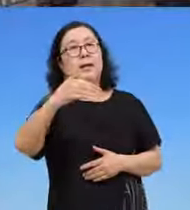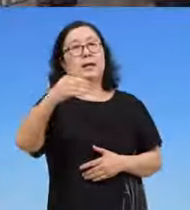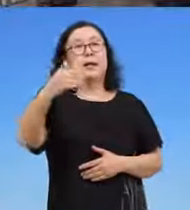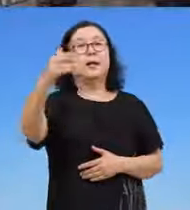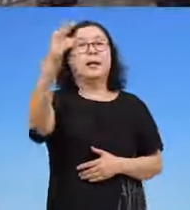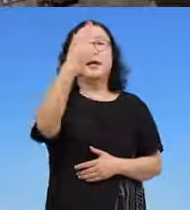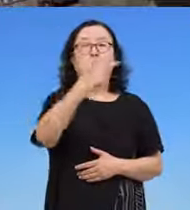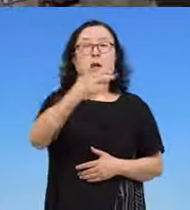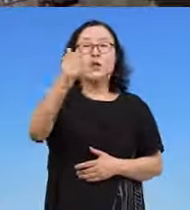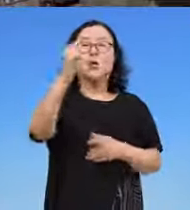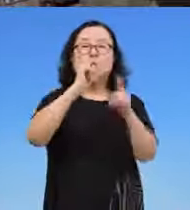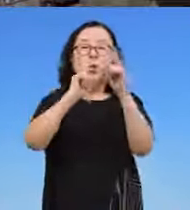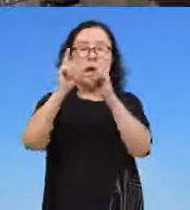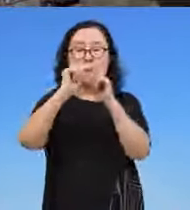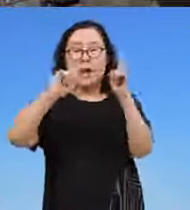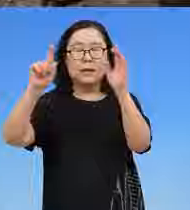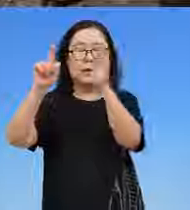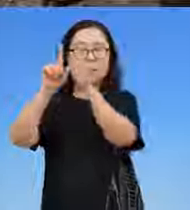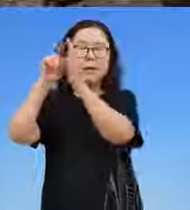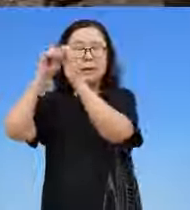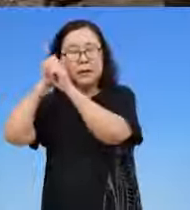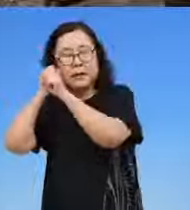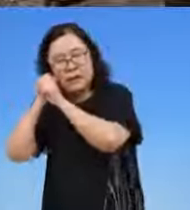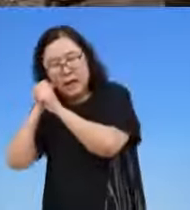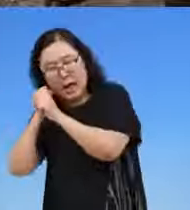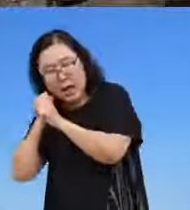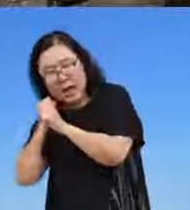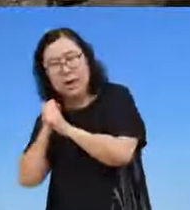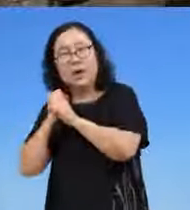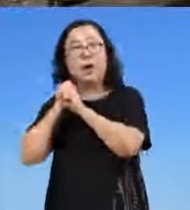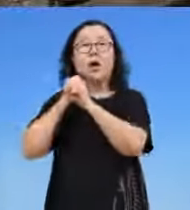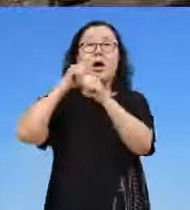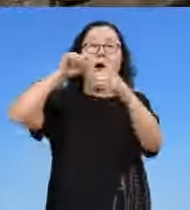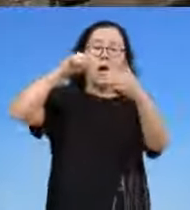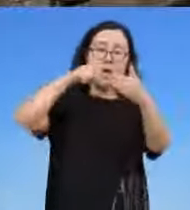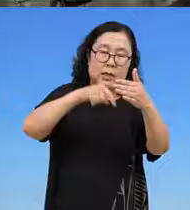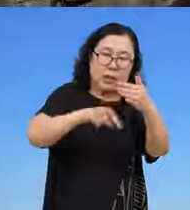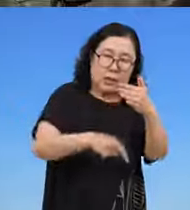주의 말씀 의지하여